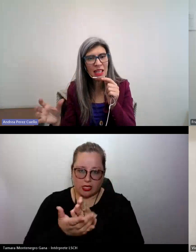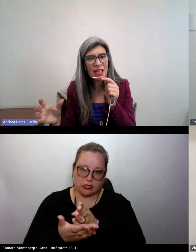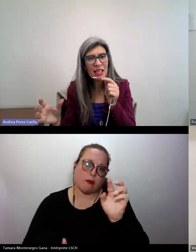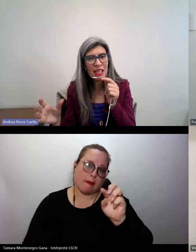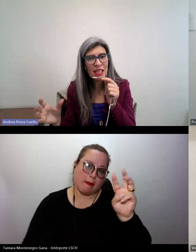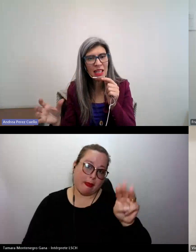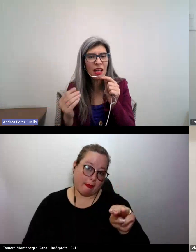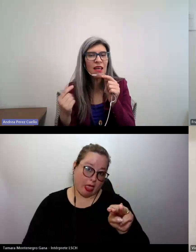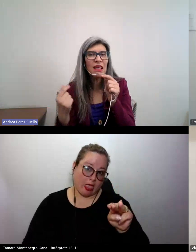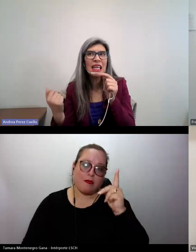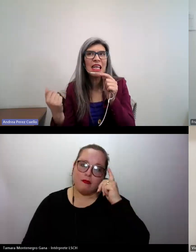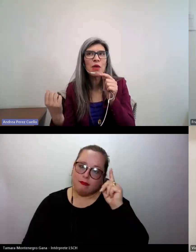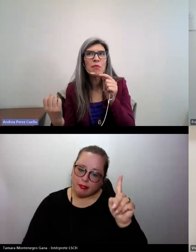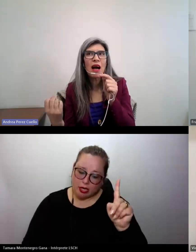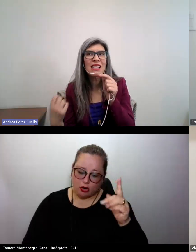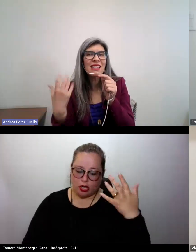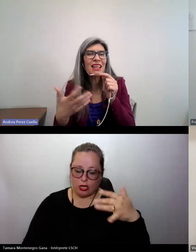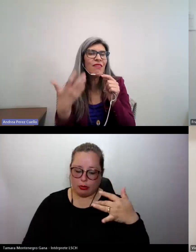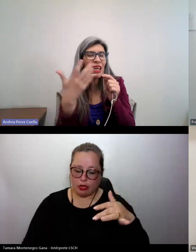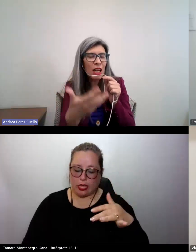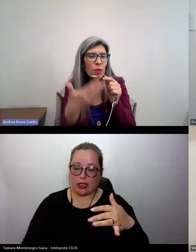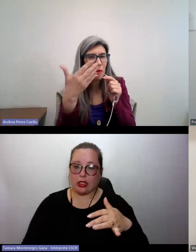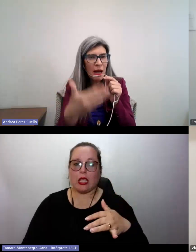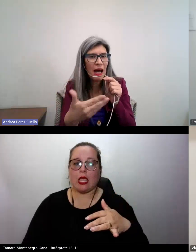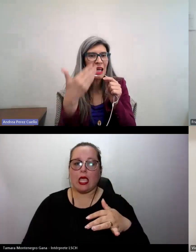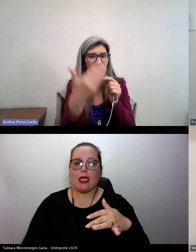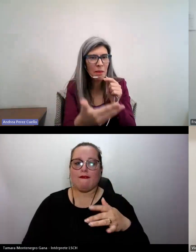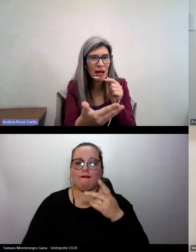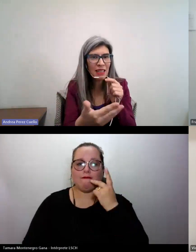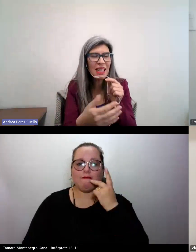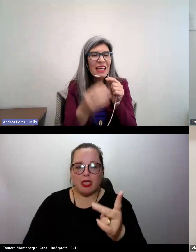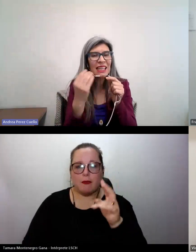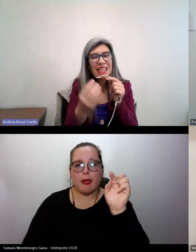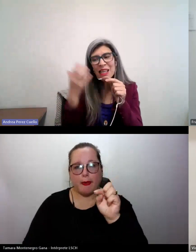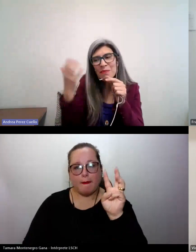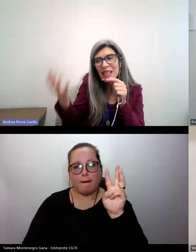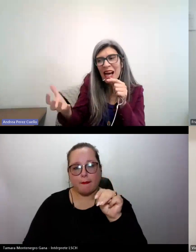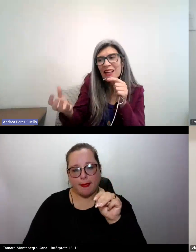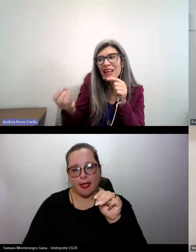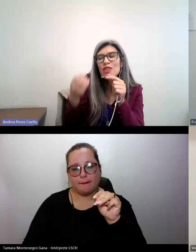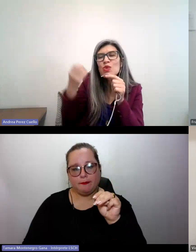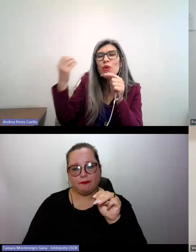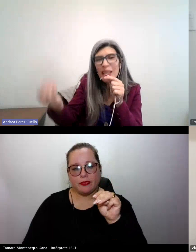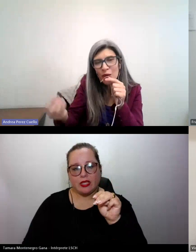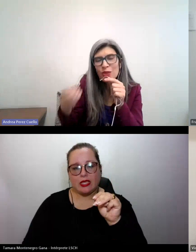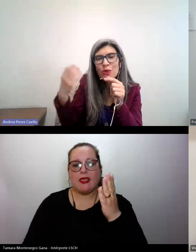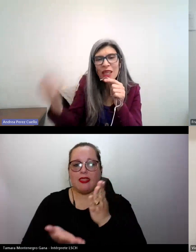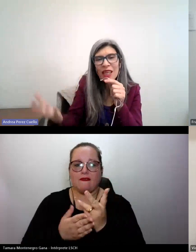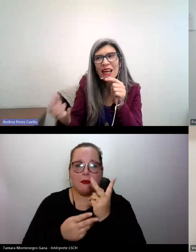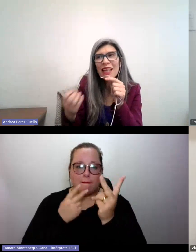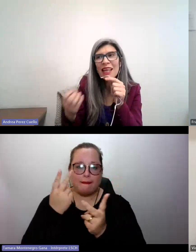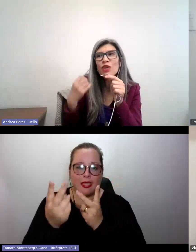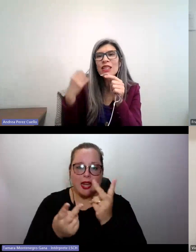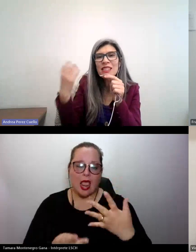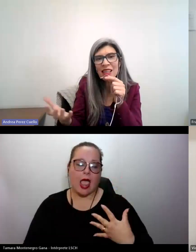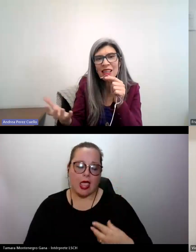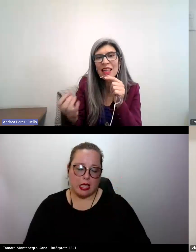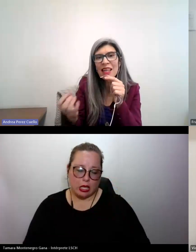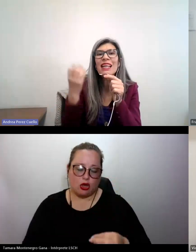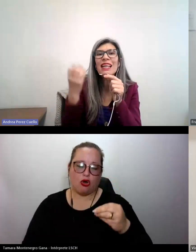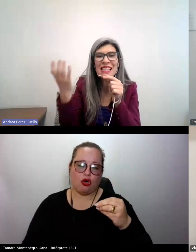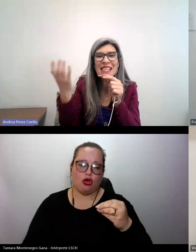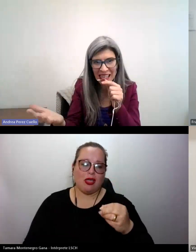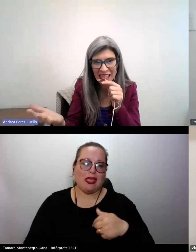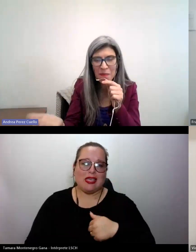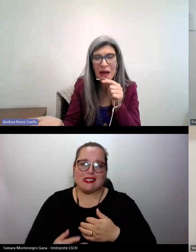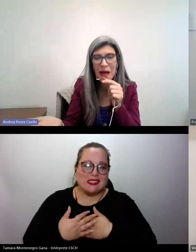familia, pero es importante hacerle ver a los papás, a las mamás, que tienen que mirar a su hijo, a su hija, qué es lo que siente,